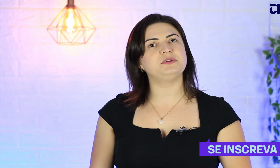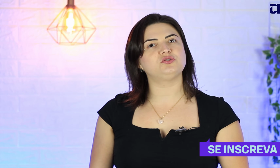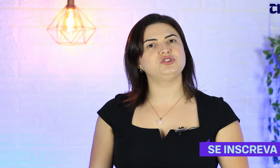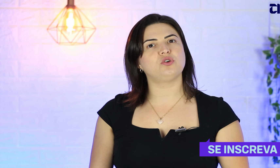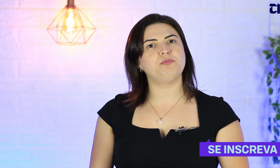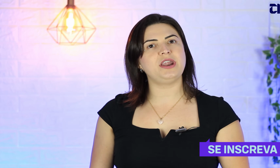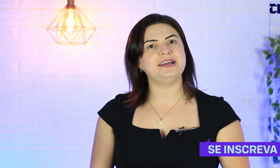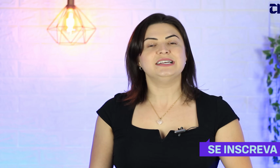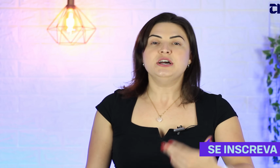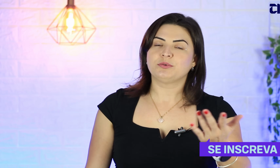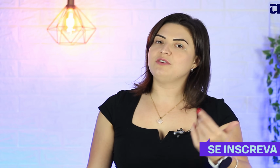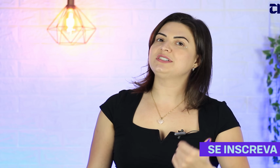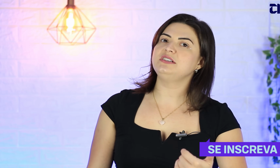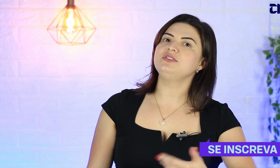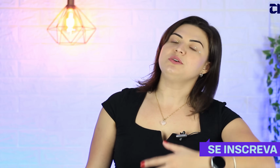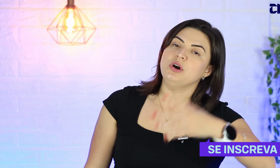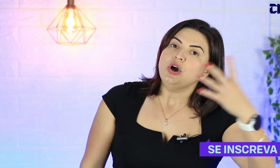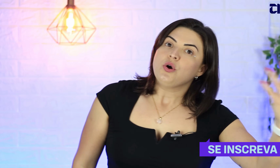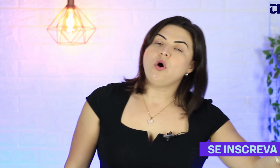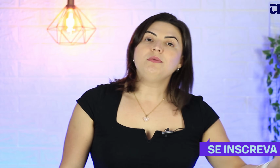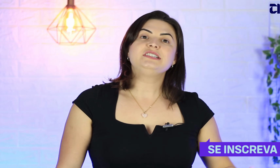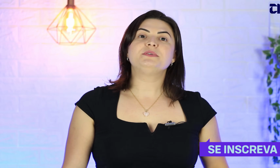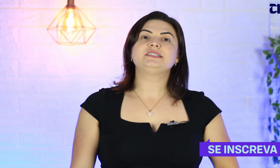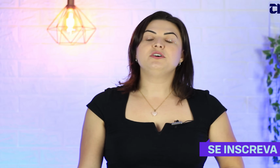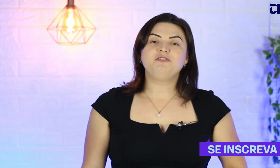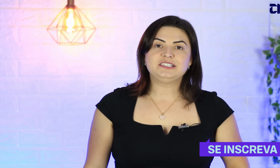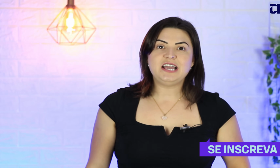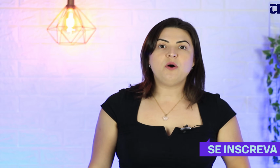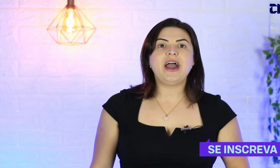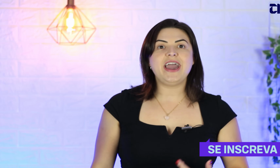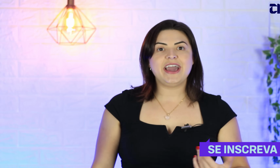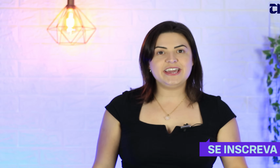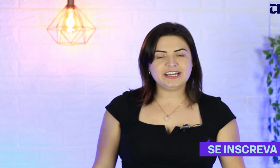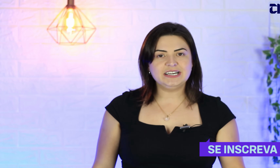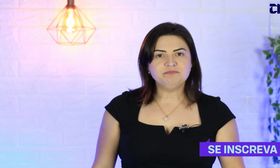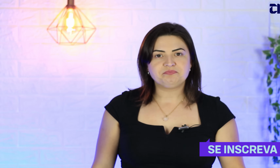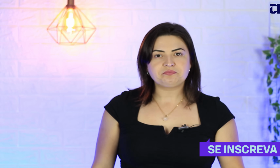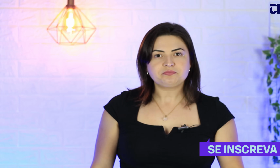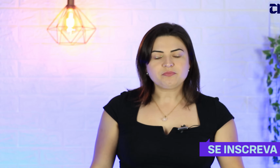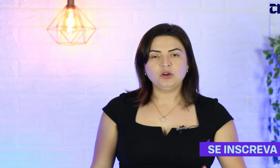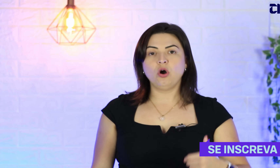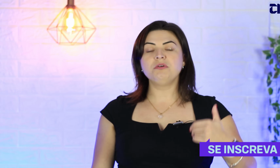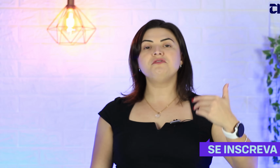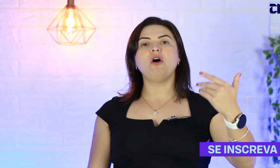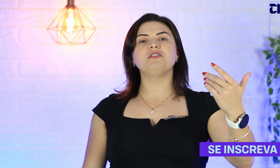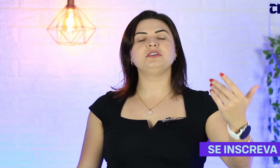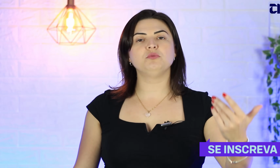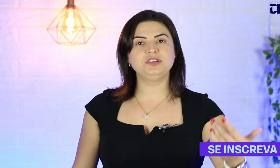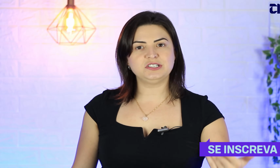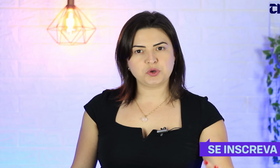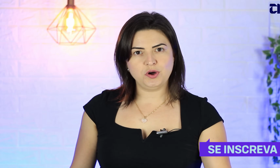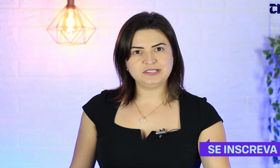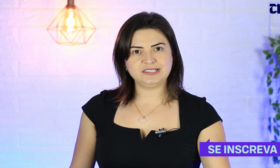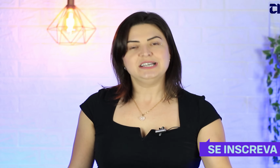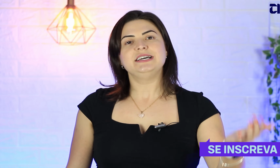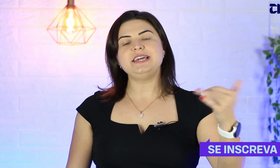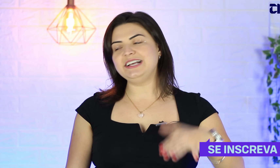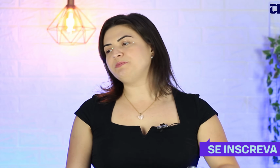expressões corporais. Porque vocês viram como a expressão facial é rica. Como envolvem muitas coisas. E a